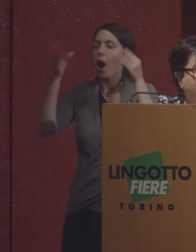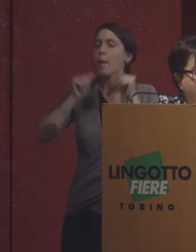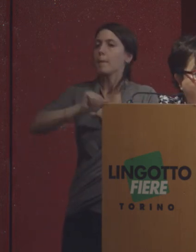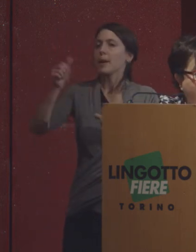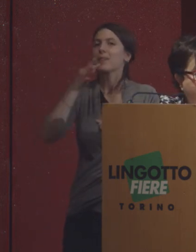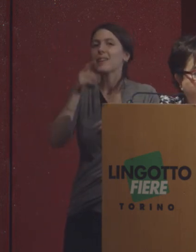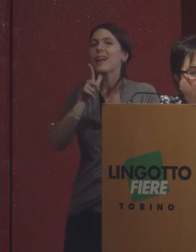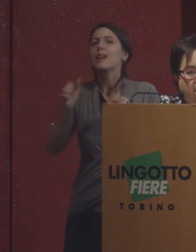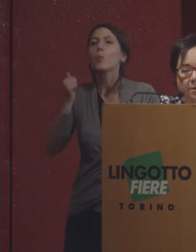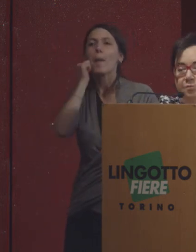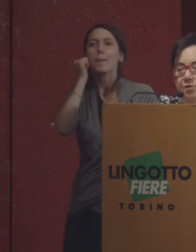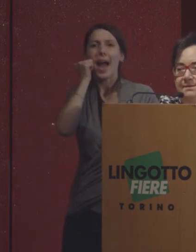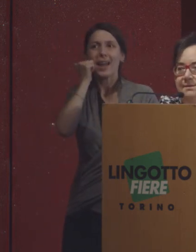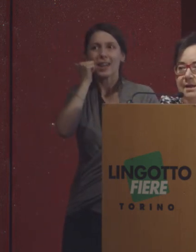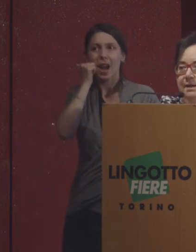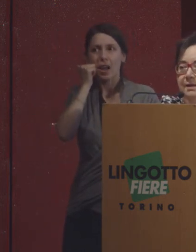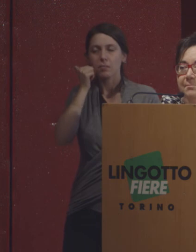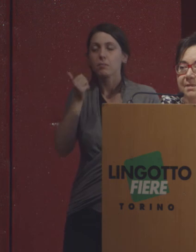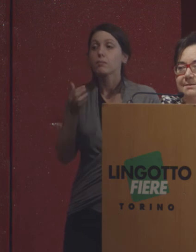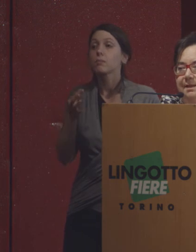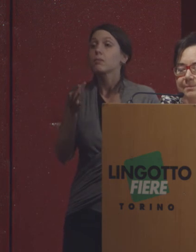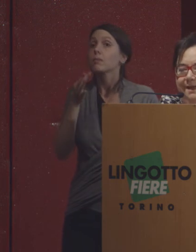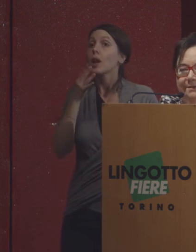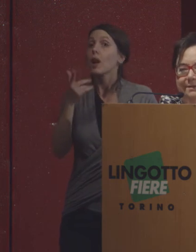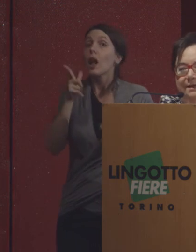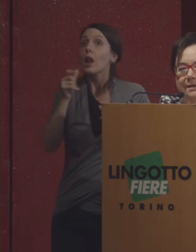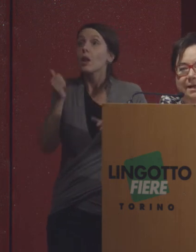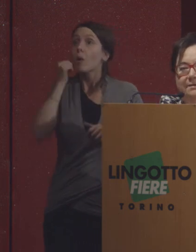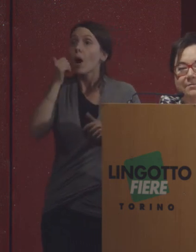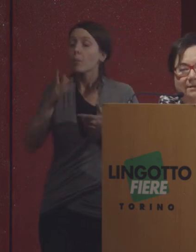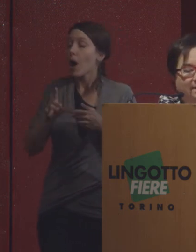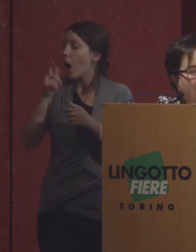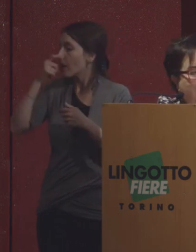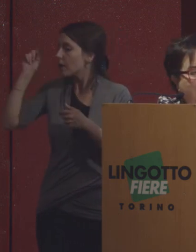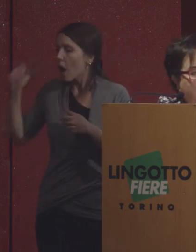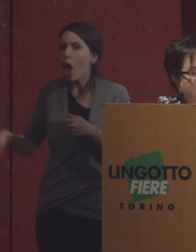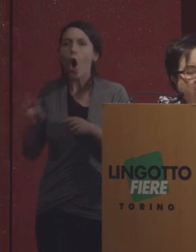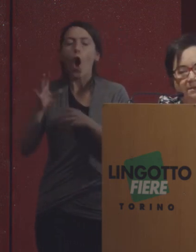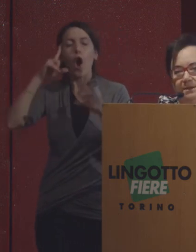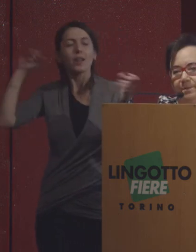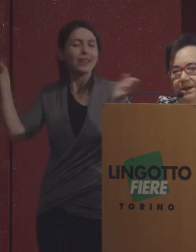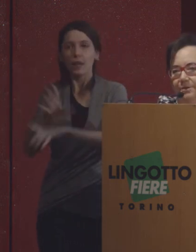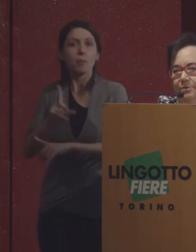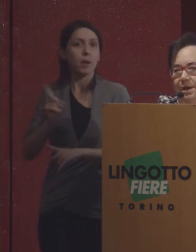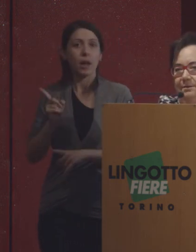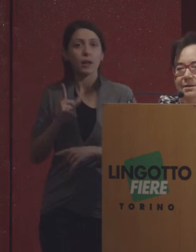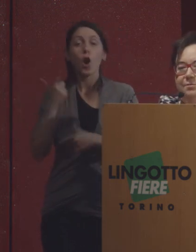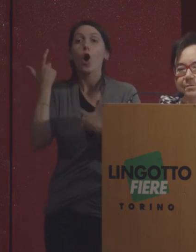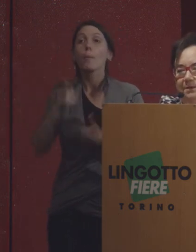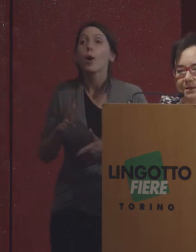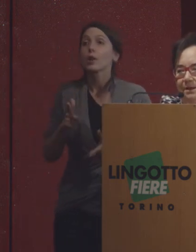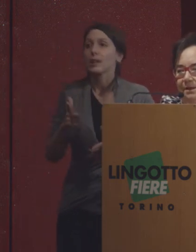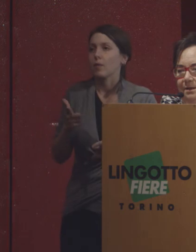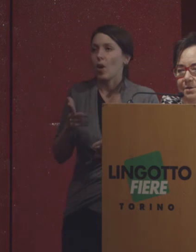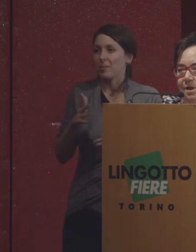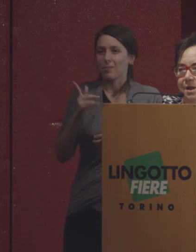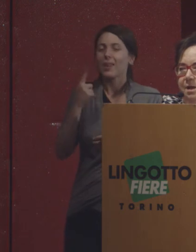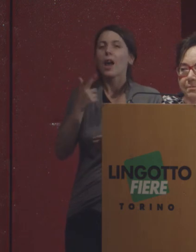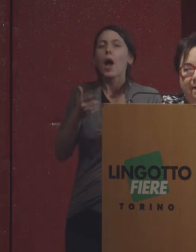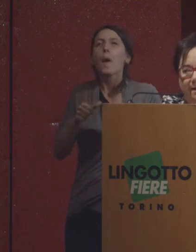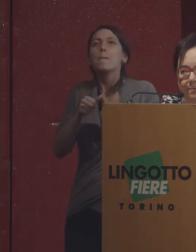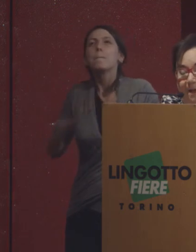lingua materna, che non può essere né messa da parte né dimenticata, perché si imparano altre lingue a partire dalla